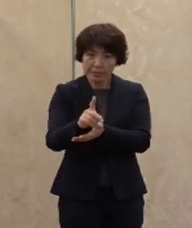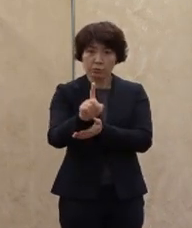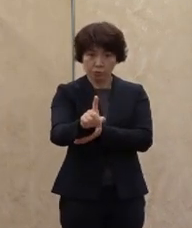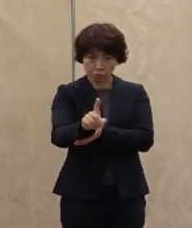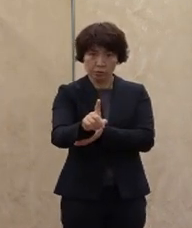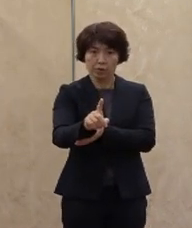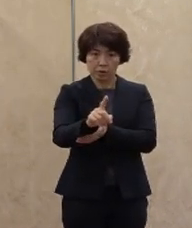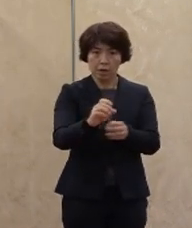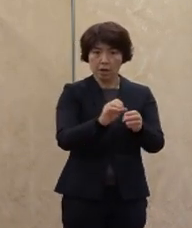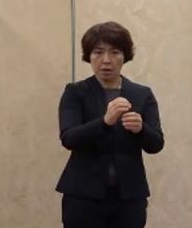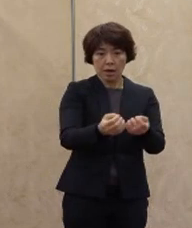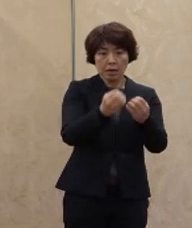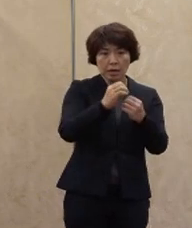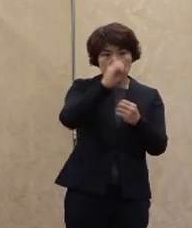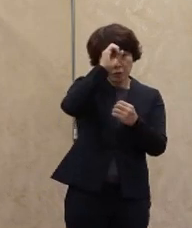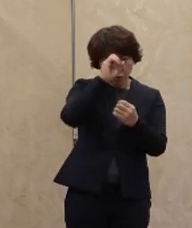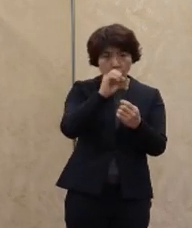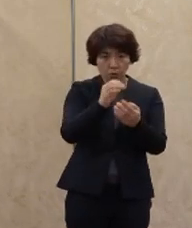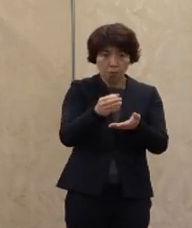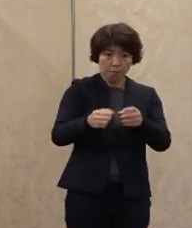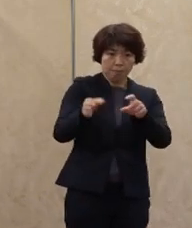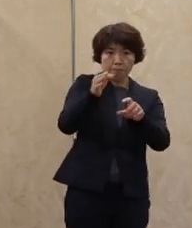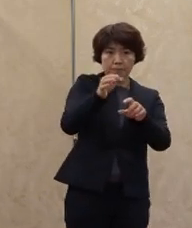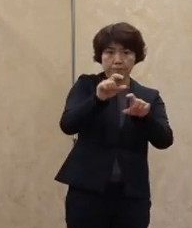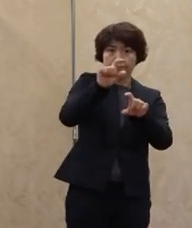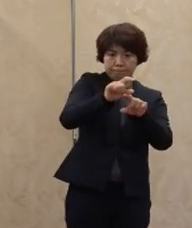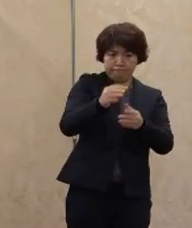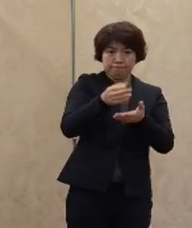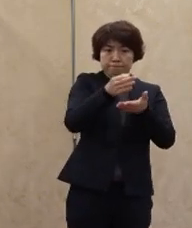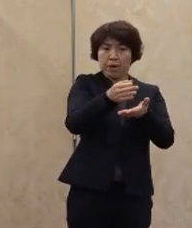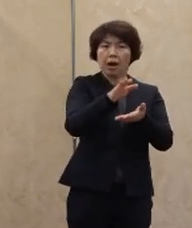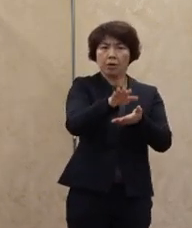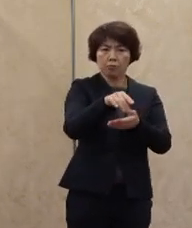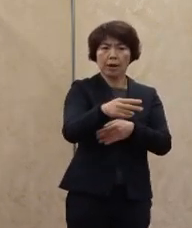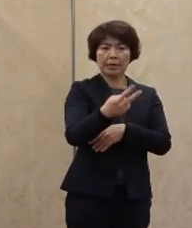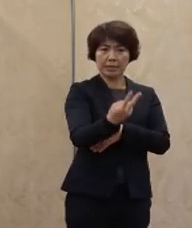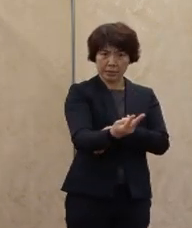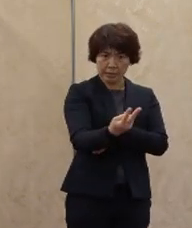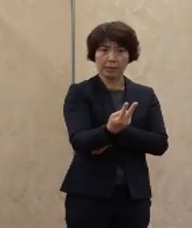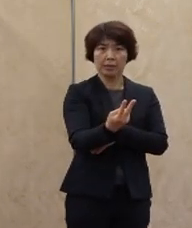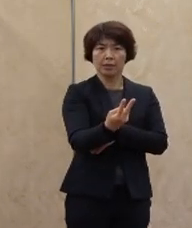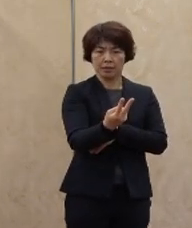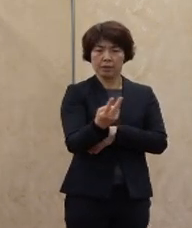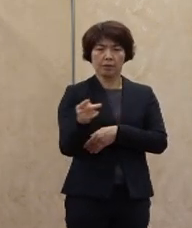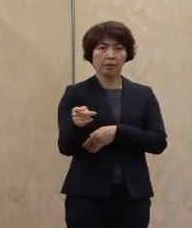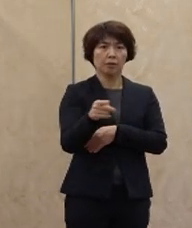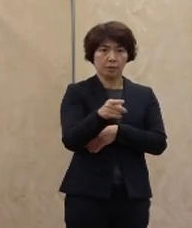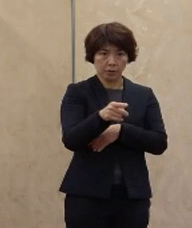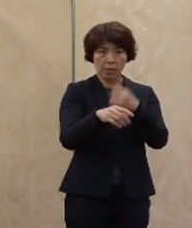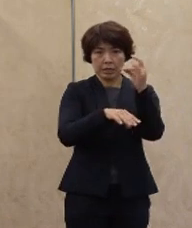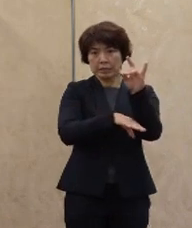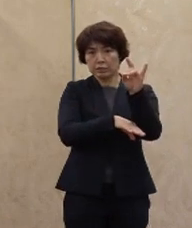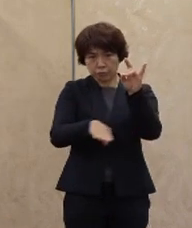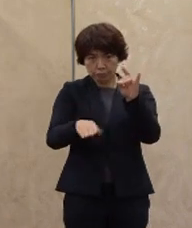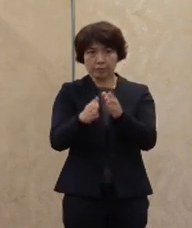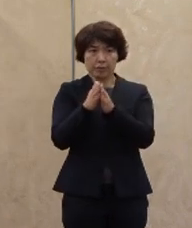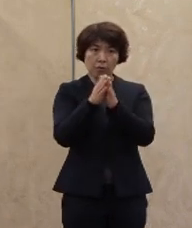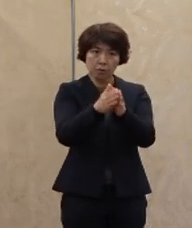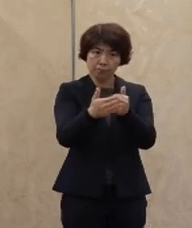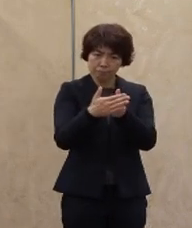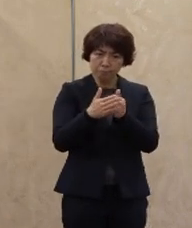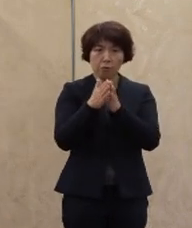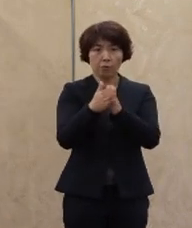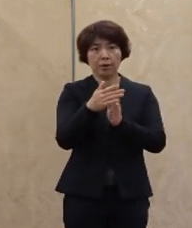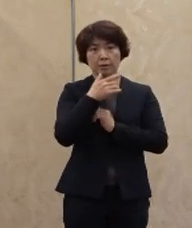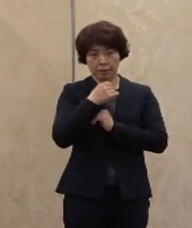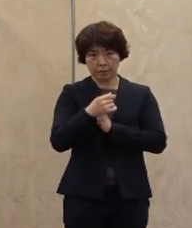は2床 お願いしますというのを昨年年末、これはあの医療関係の協議会で決めたあの医学的な